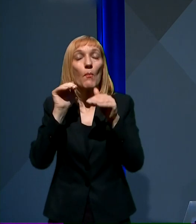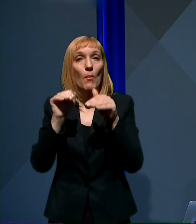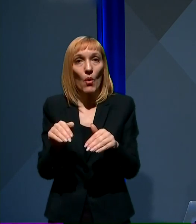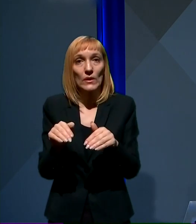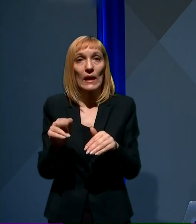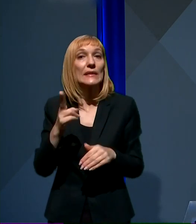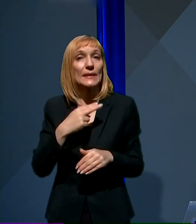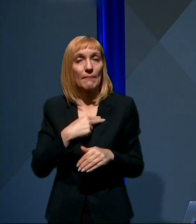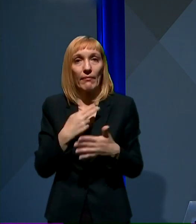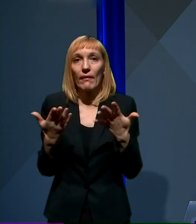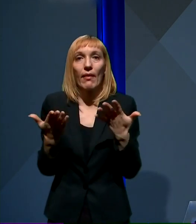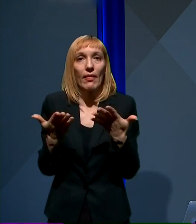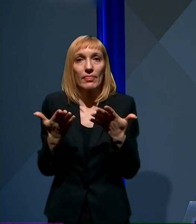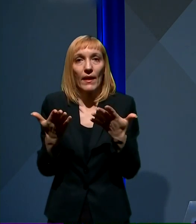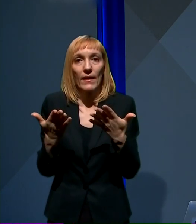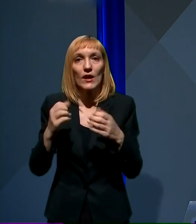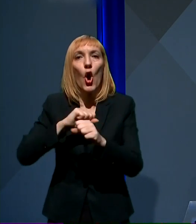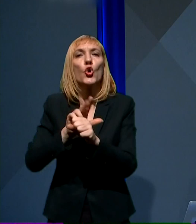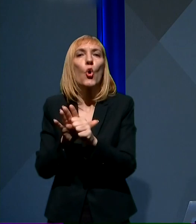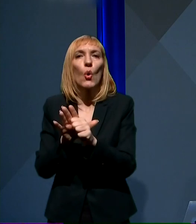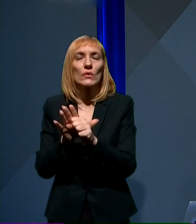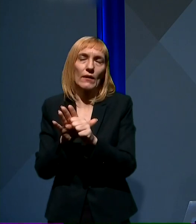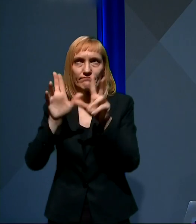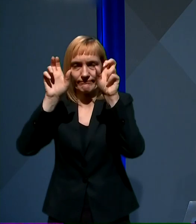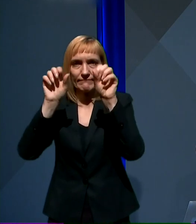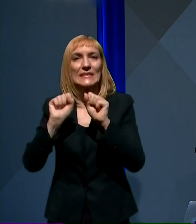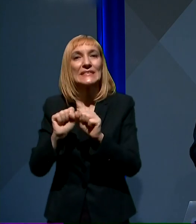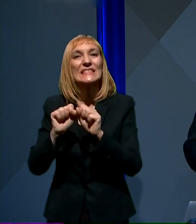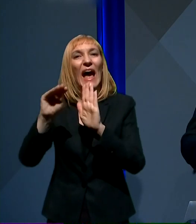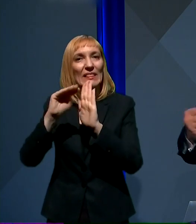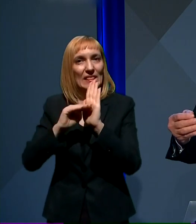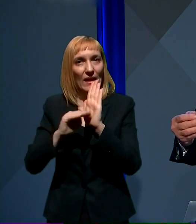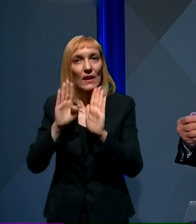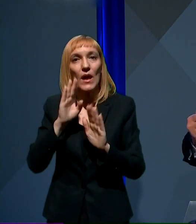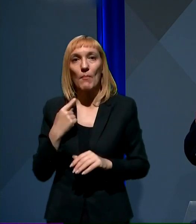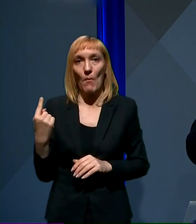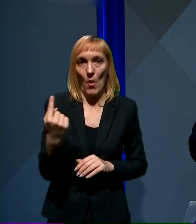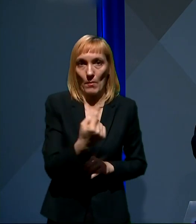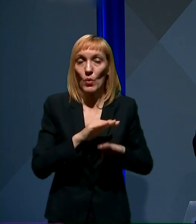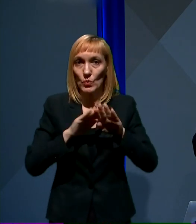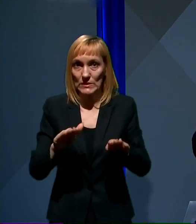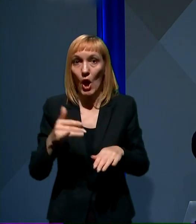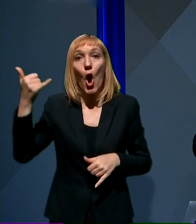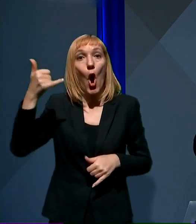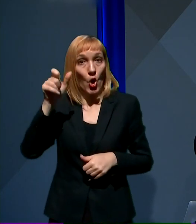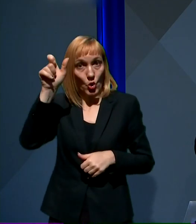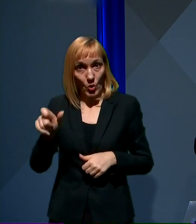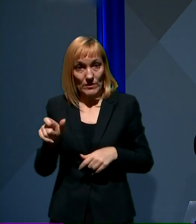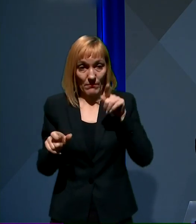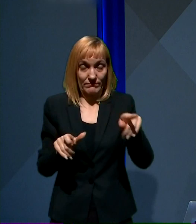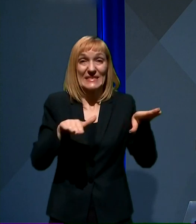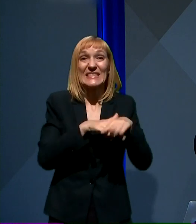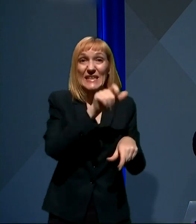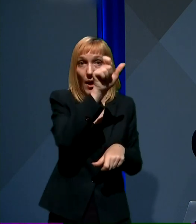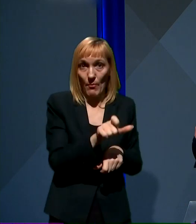imeti nek korona standard za to, da se bomo vsi gostje in pa delavci v takih